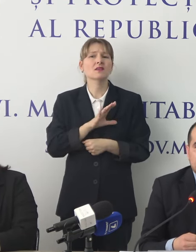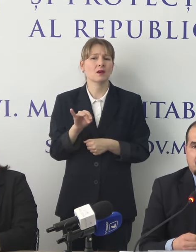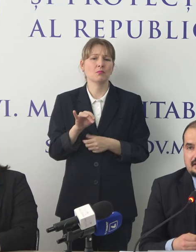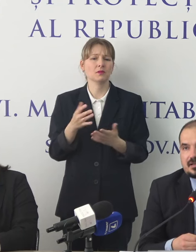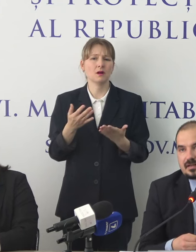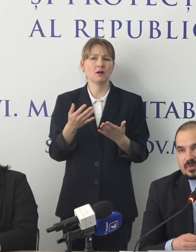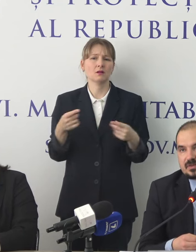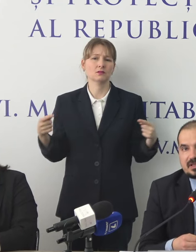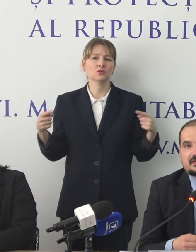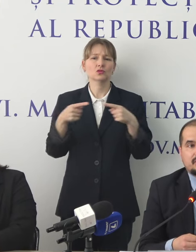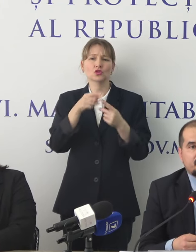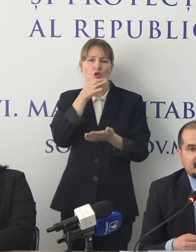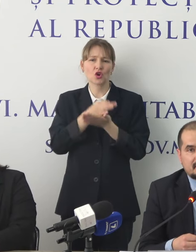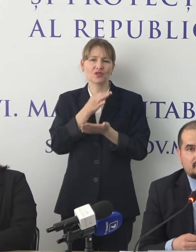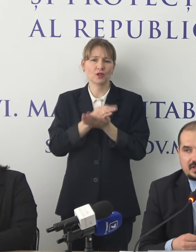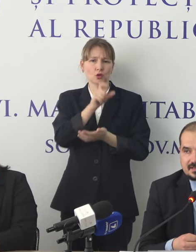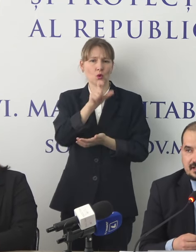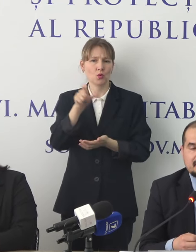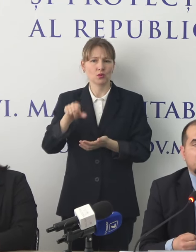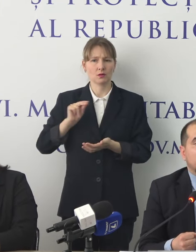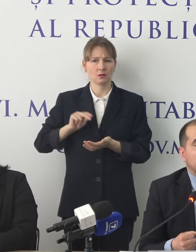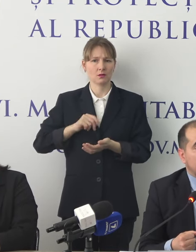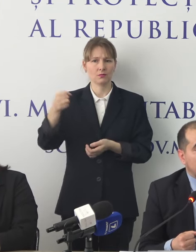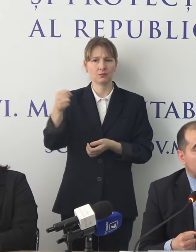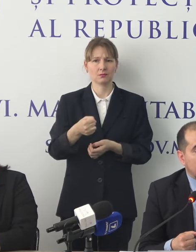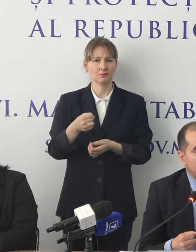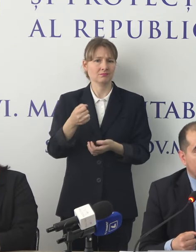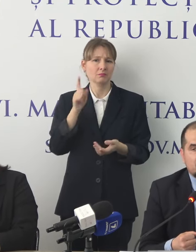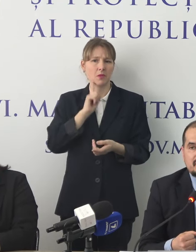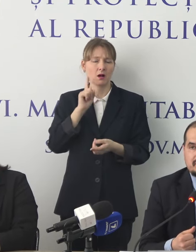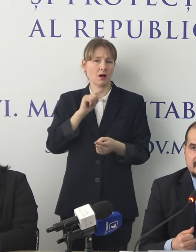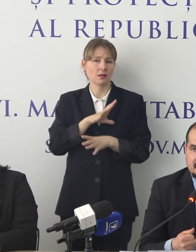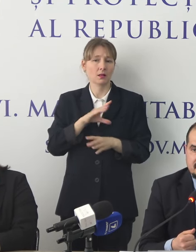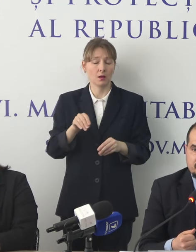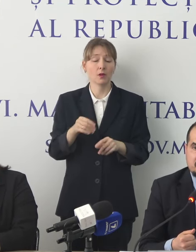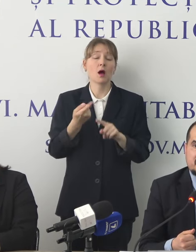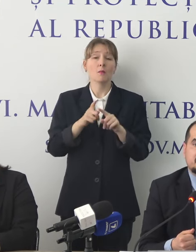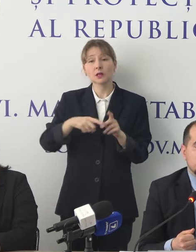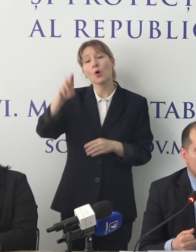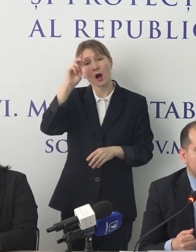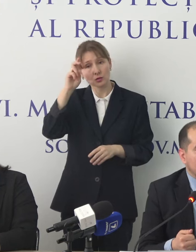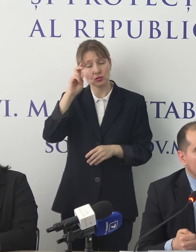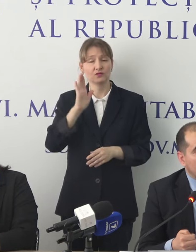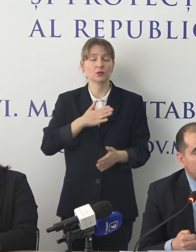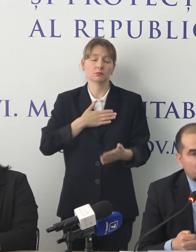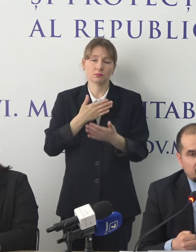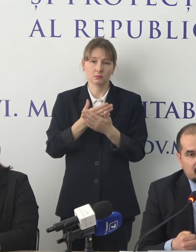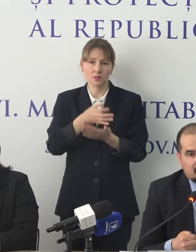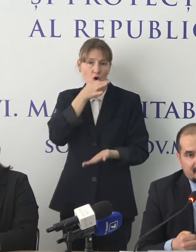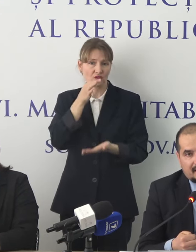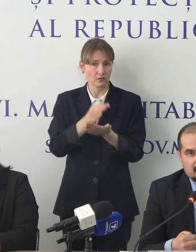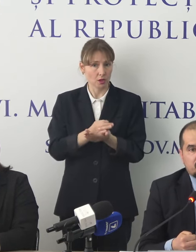linie foarte clară de responsabilitate. Uite, prin reforma Restart, guvernul își asumă această responsabilitate și noi